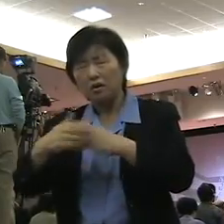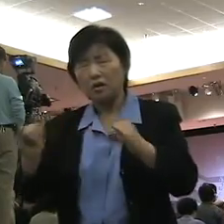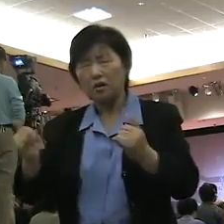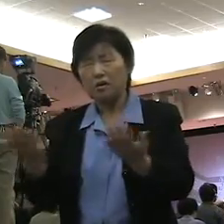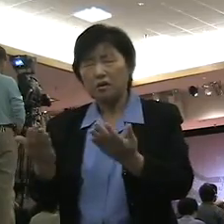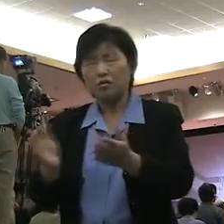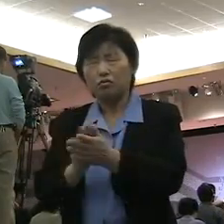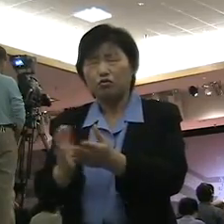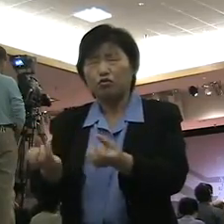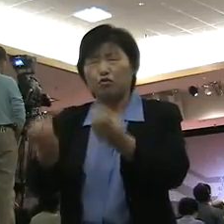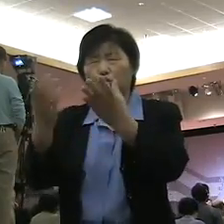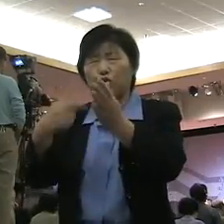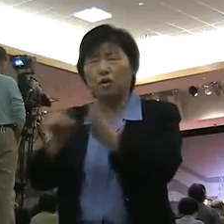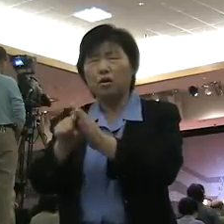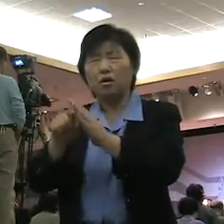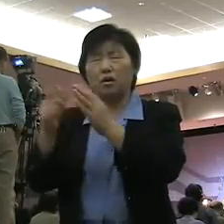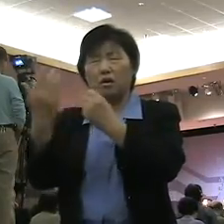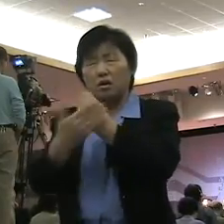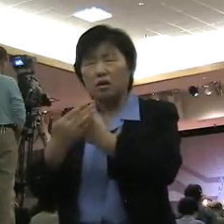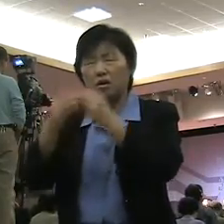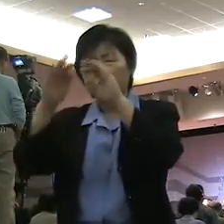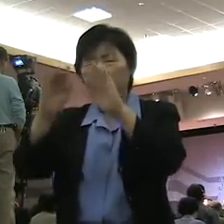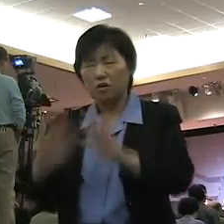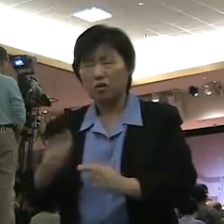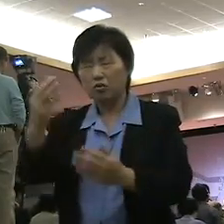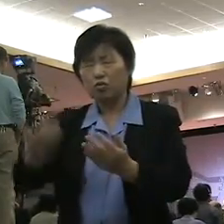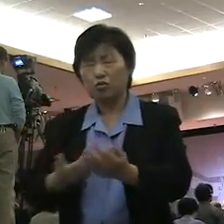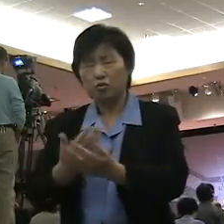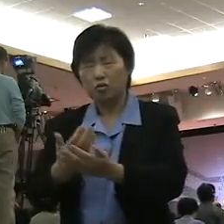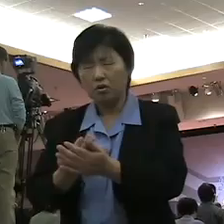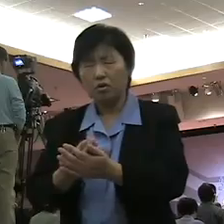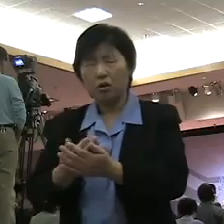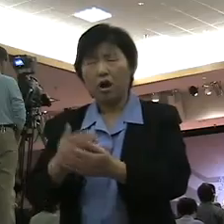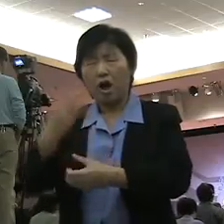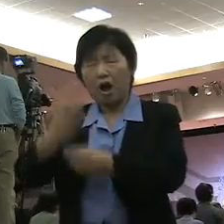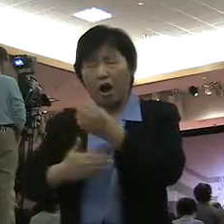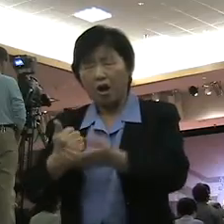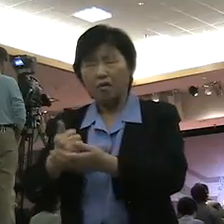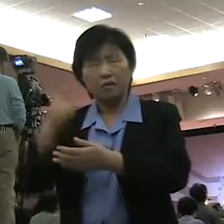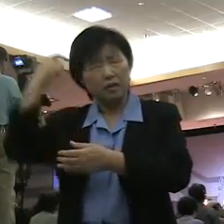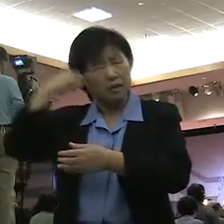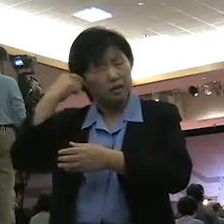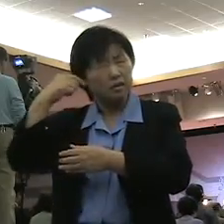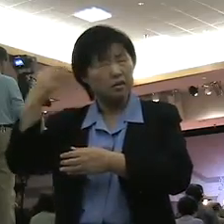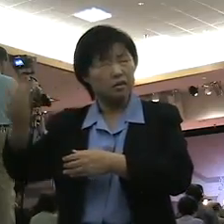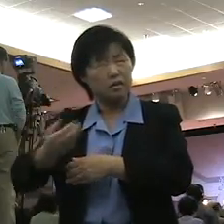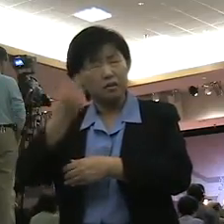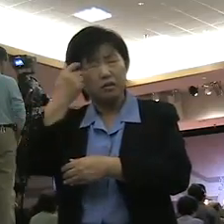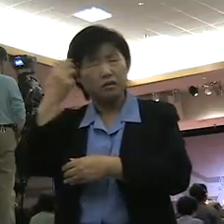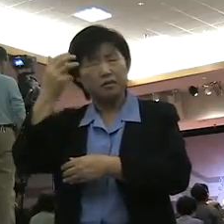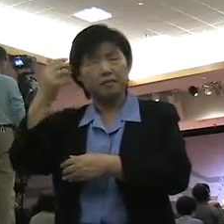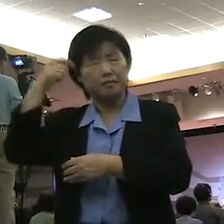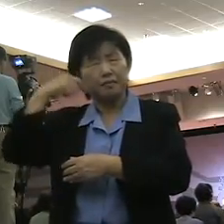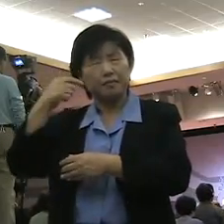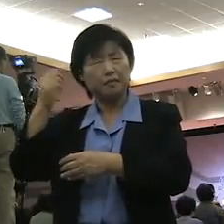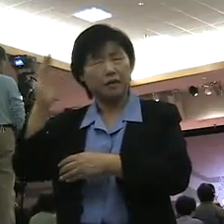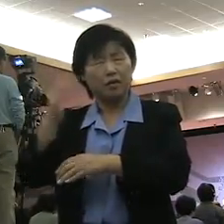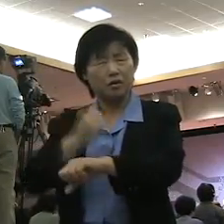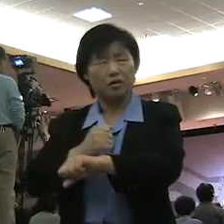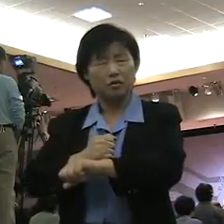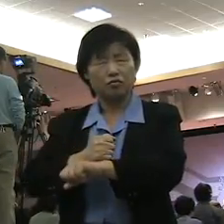은혜를 내려 주옵소서. 그리하여 하나님의 열망이 담긴 축제가 되게 하여 주시옵소서. 일본 항해 선교를